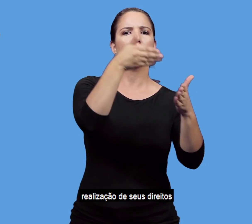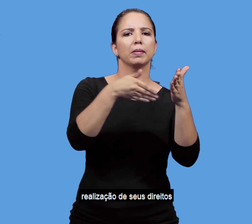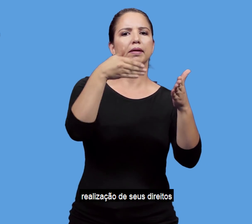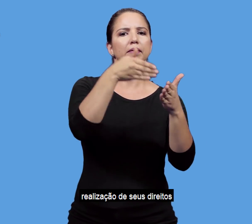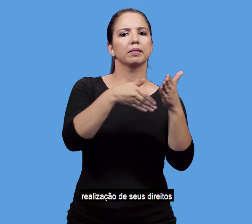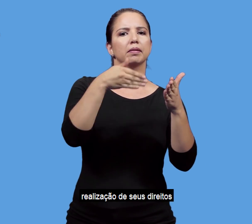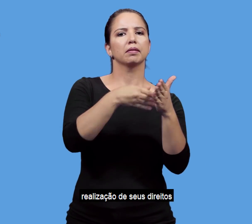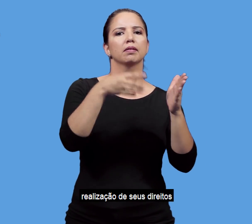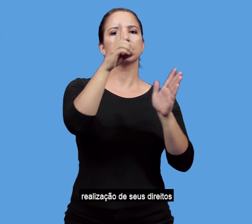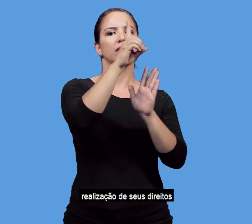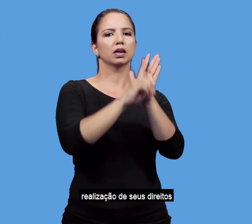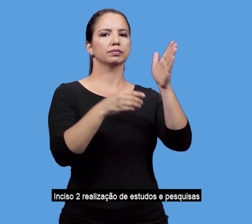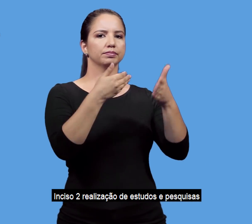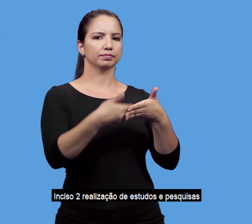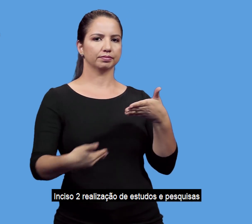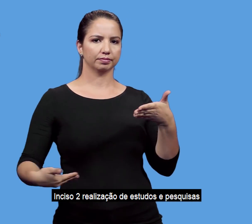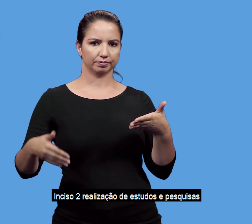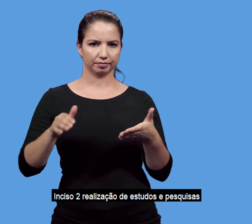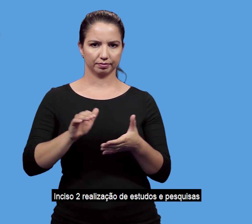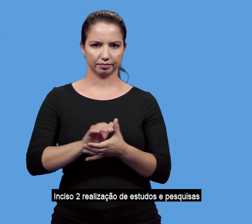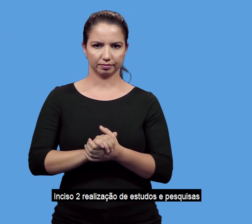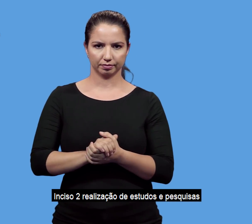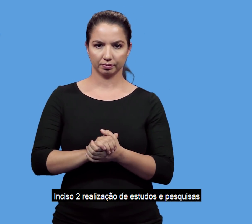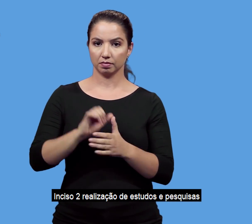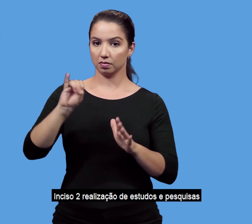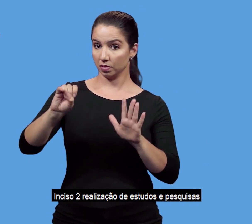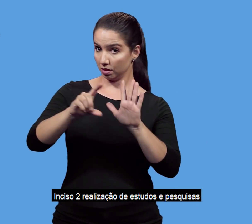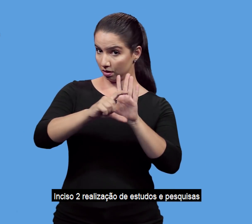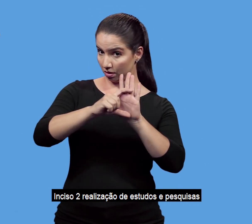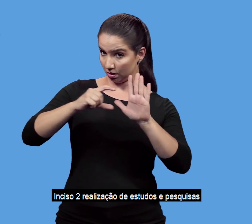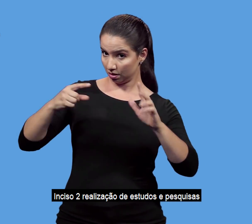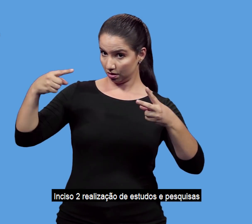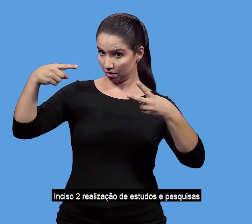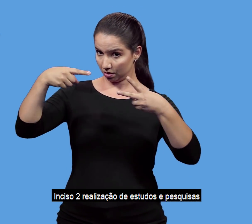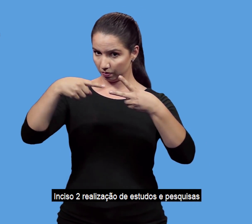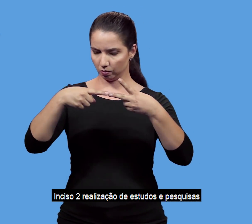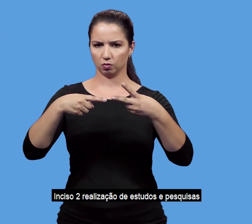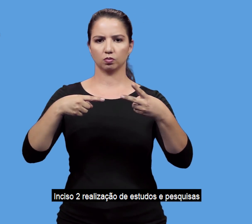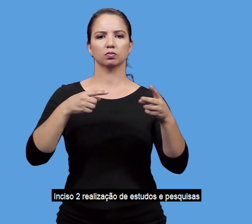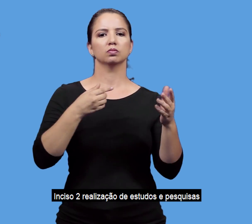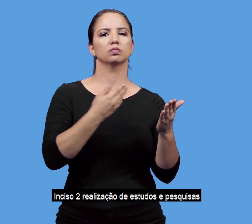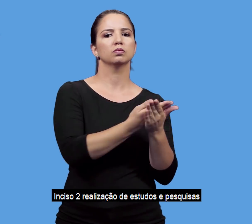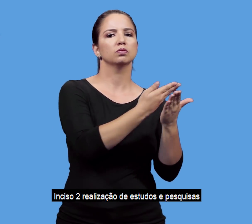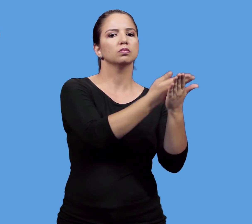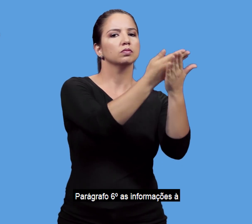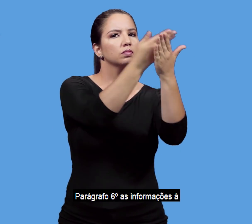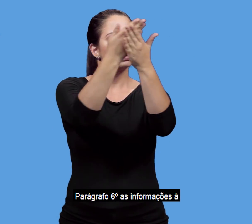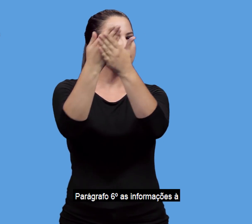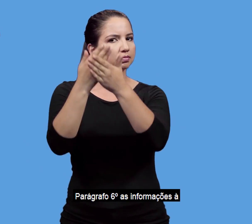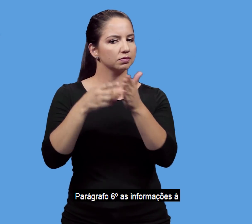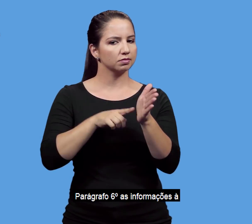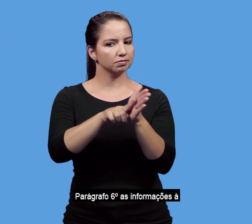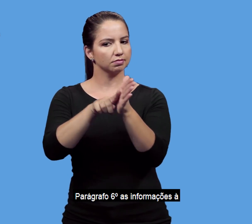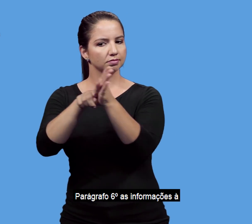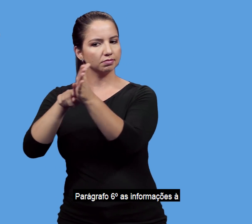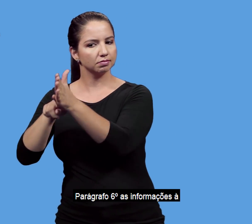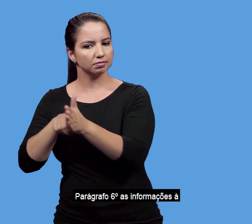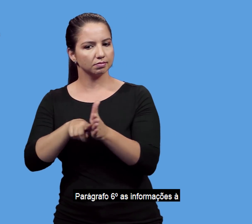direitos inciso 2 realização de estudos e pesquisas parágrafo 6º as